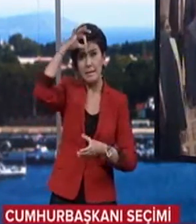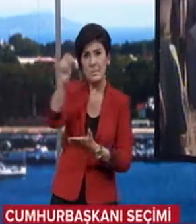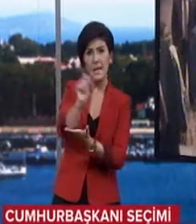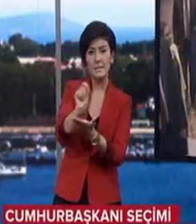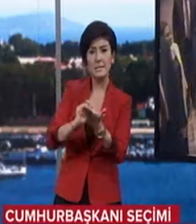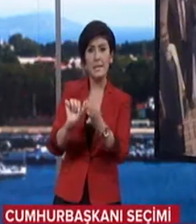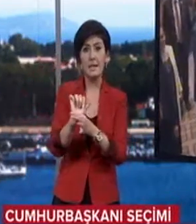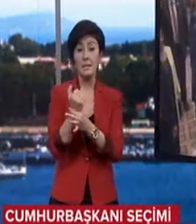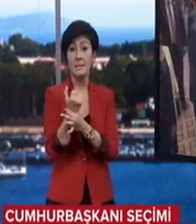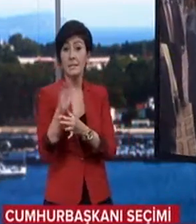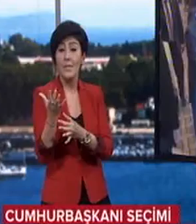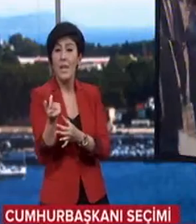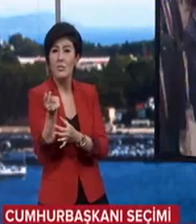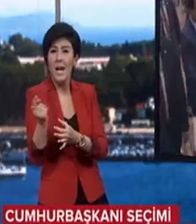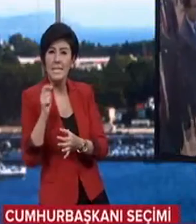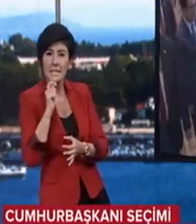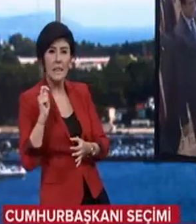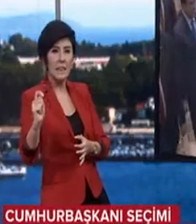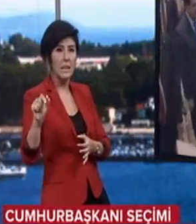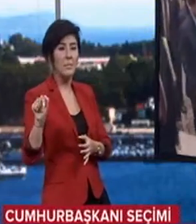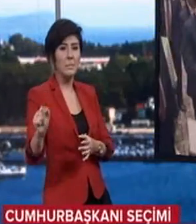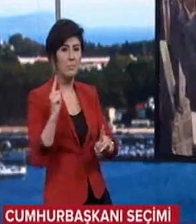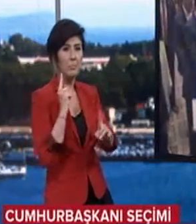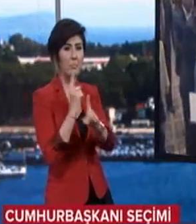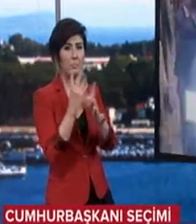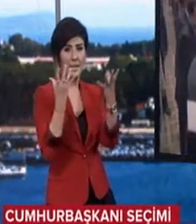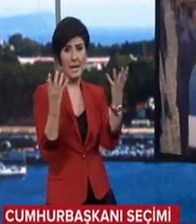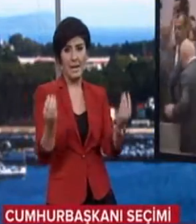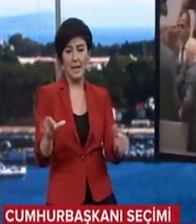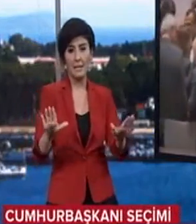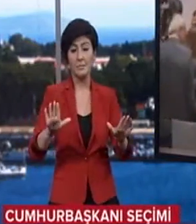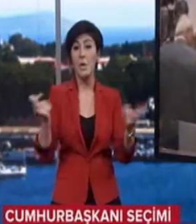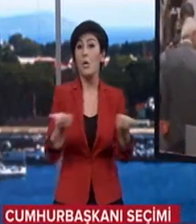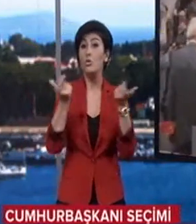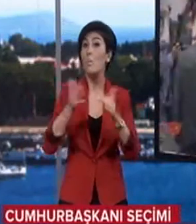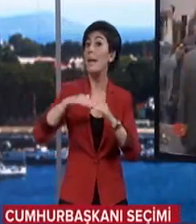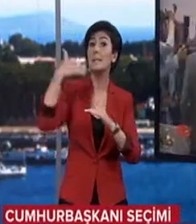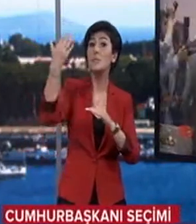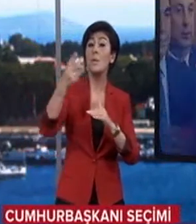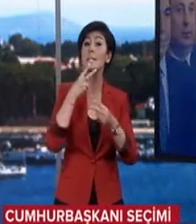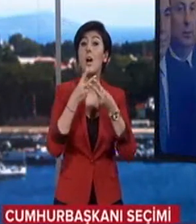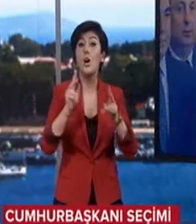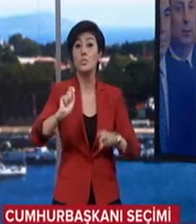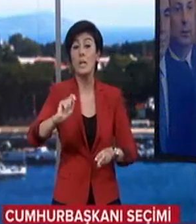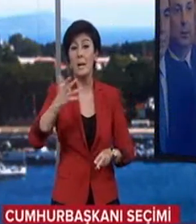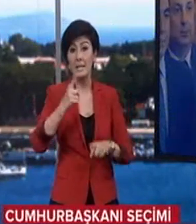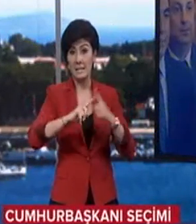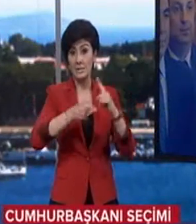grup akademisyen, yazar, sanatçı ve azınlık temsilcisiyle bir araya geldi. Toplantı sonrası açıklama